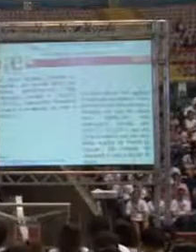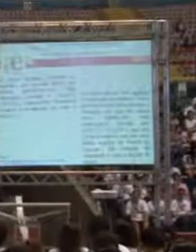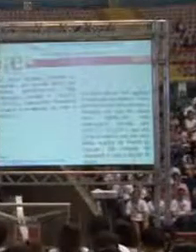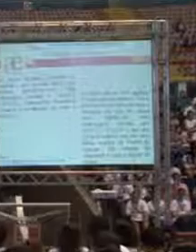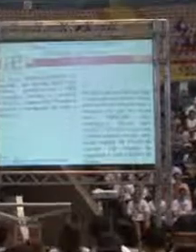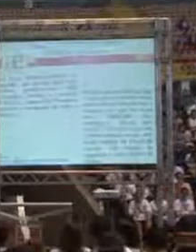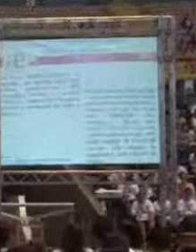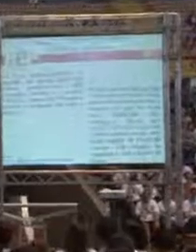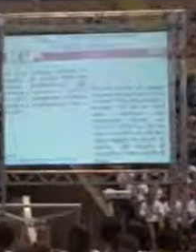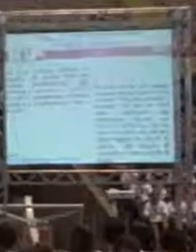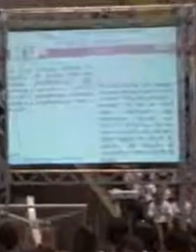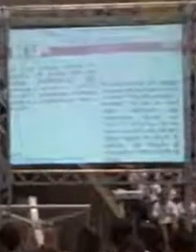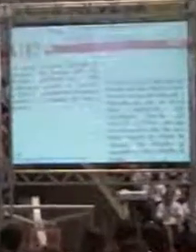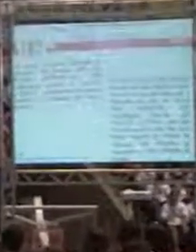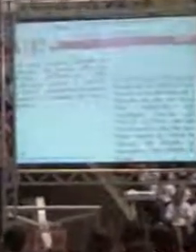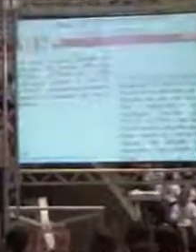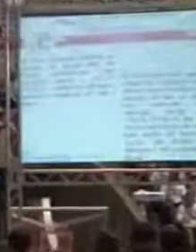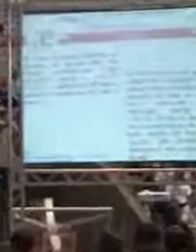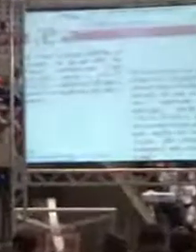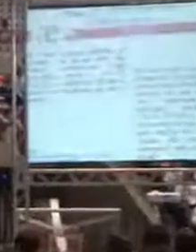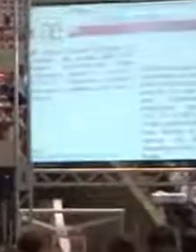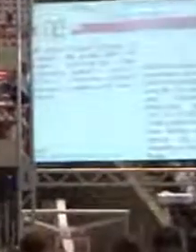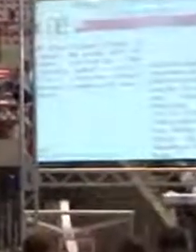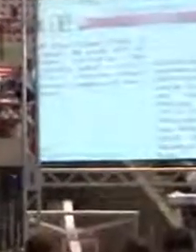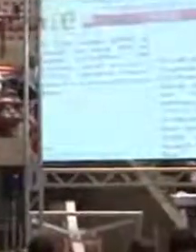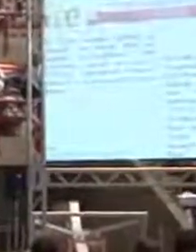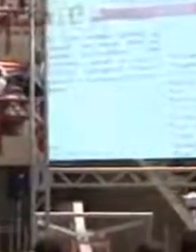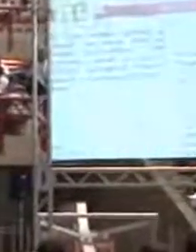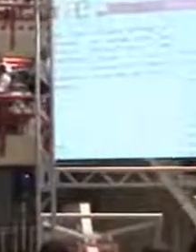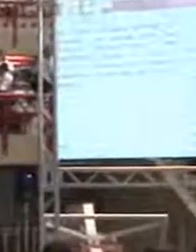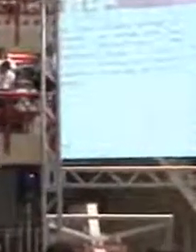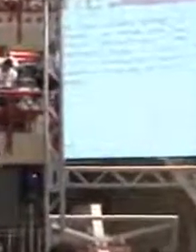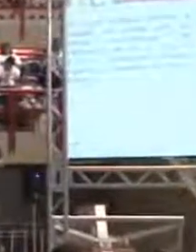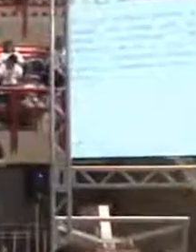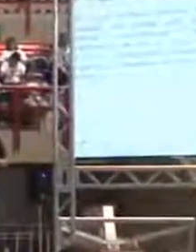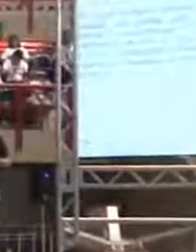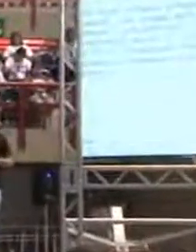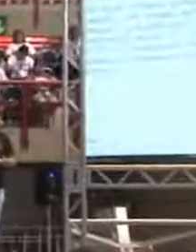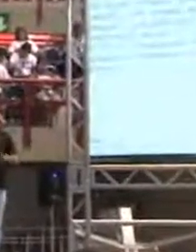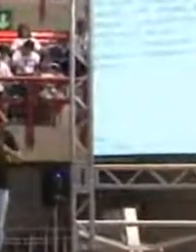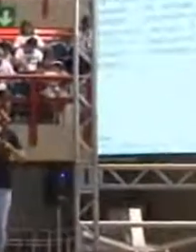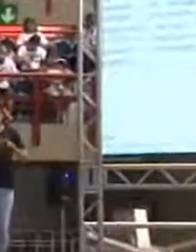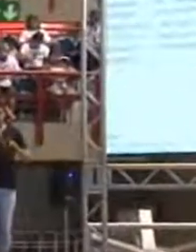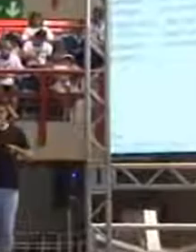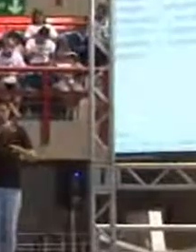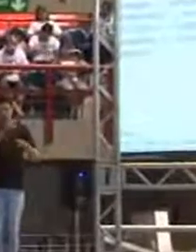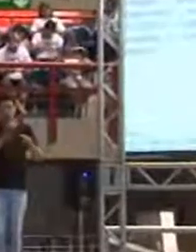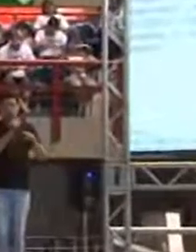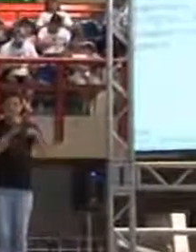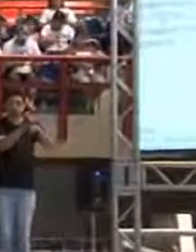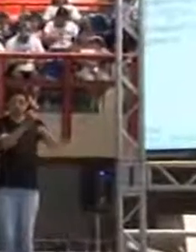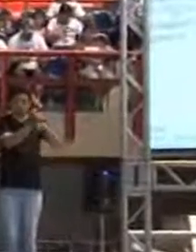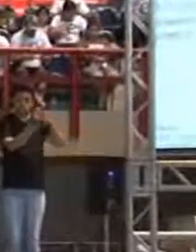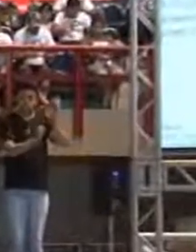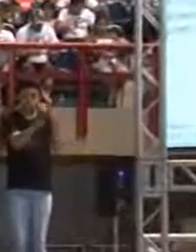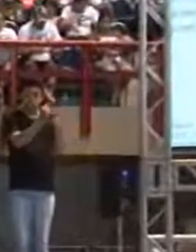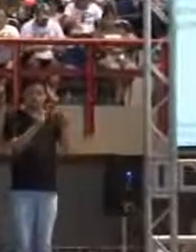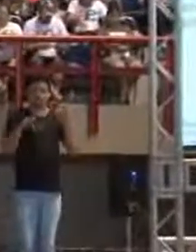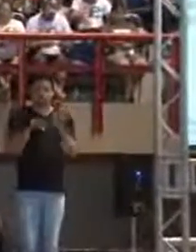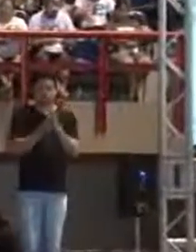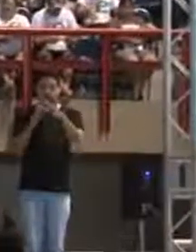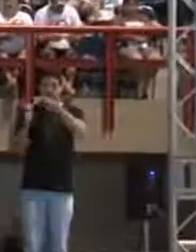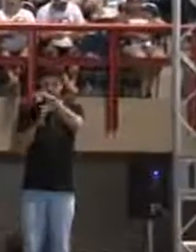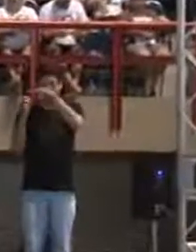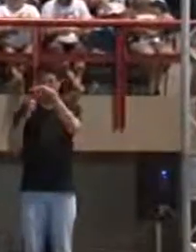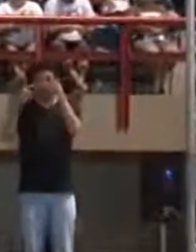de coreanozinho aí no Ceará? Cheio de coreana, não? Por quê? Porque essa indústria siderúrgica ela é de duas empresas